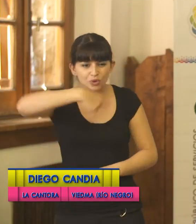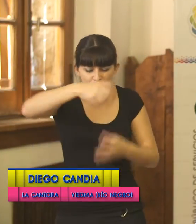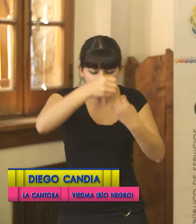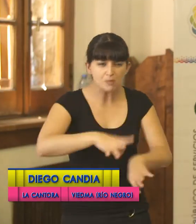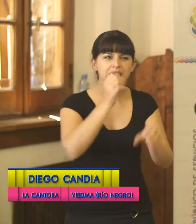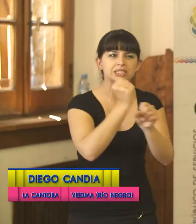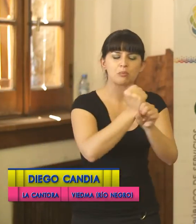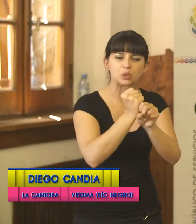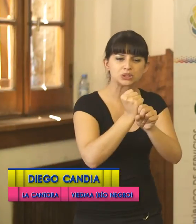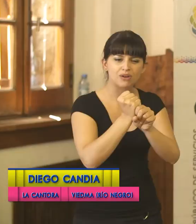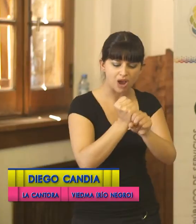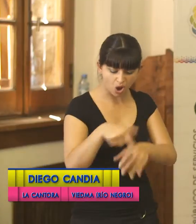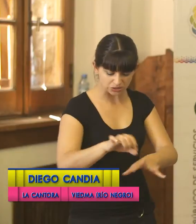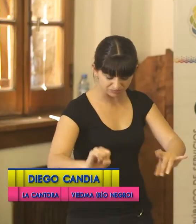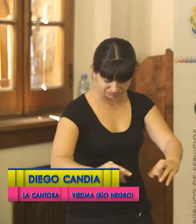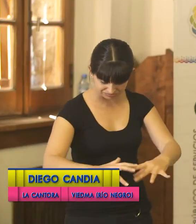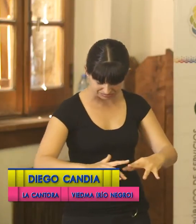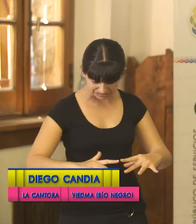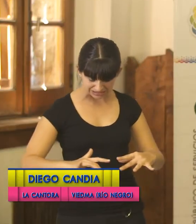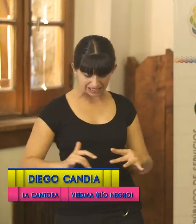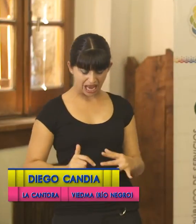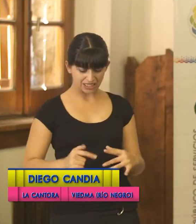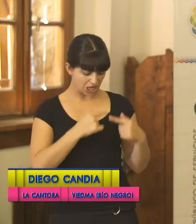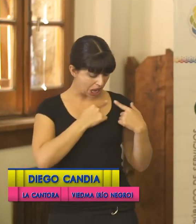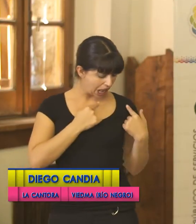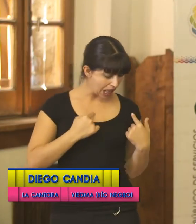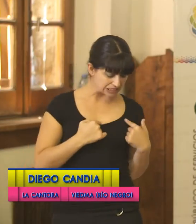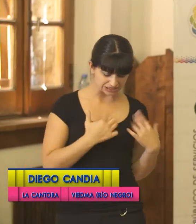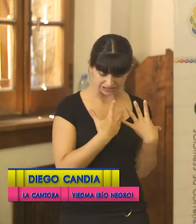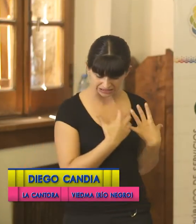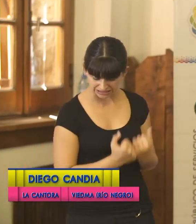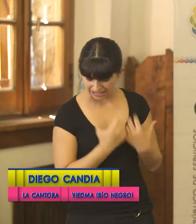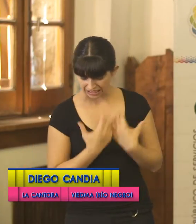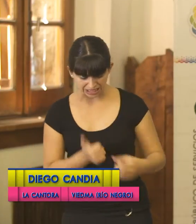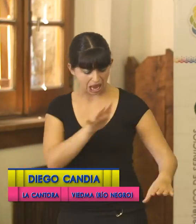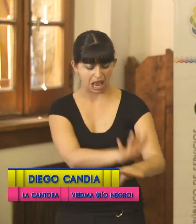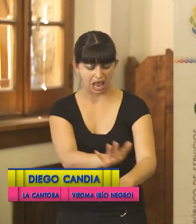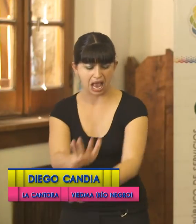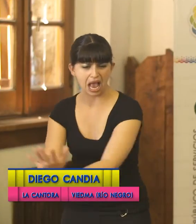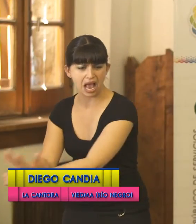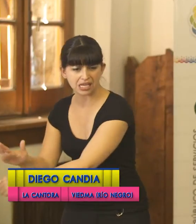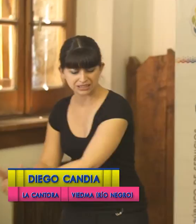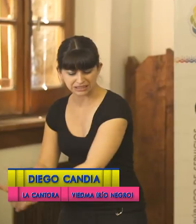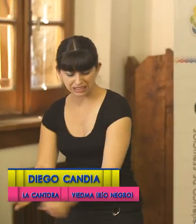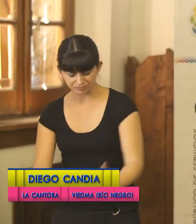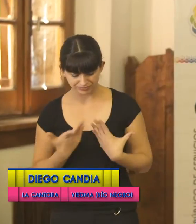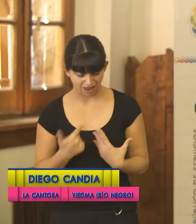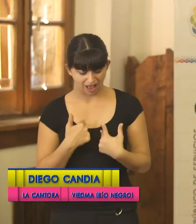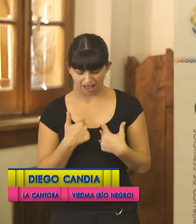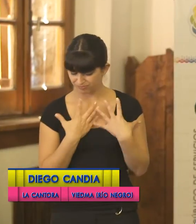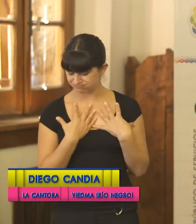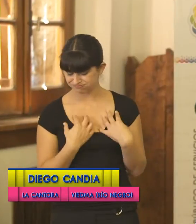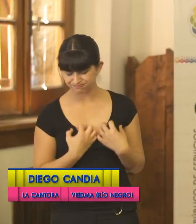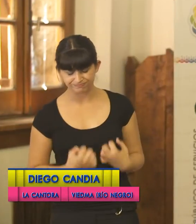del líquido que segregan miles de corazones resecos y pisoteados es corrosiva